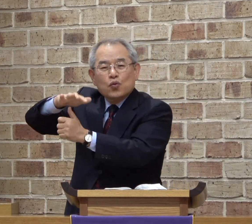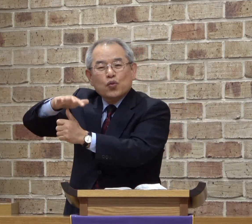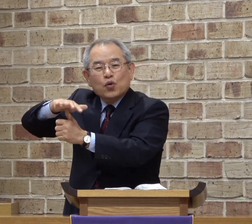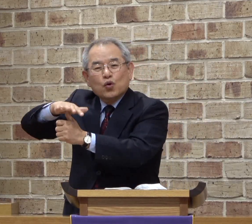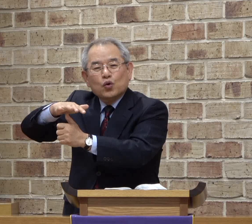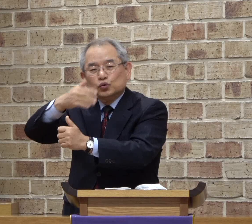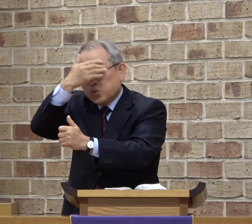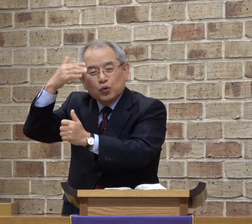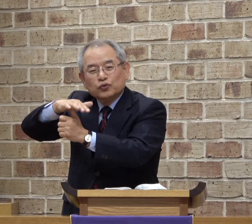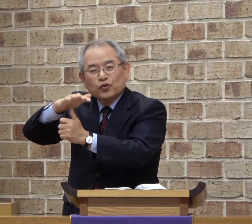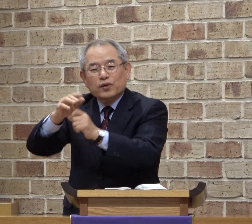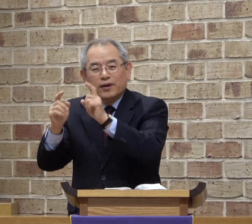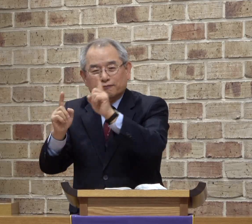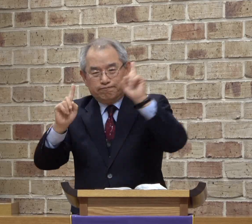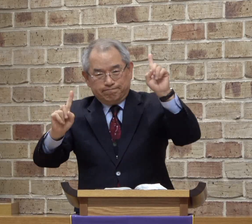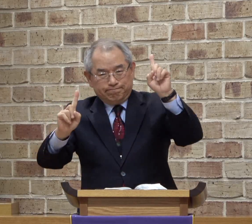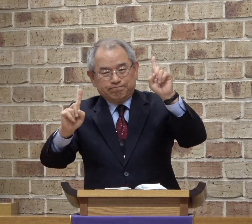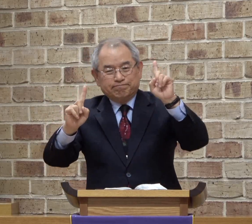스펜서 존슨이라는 분이